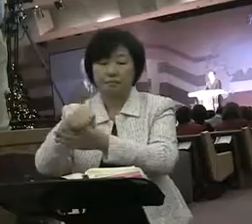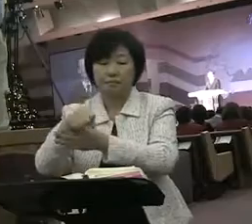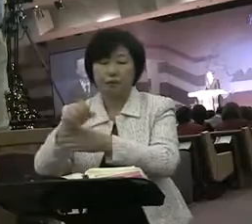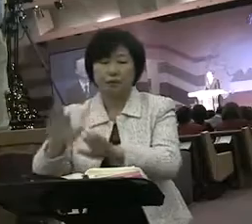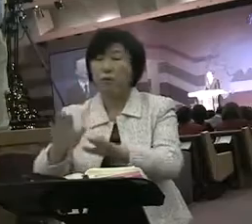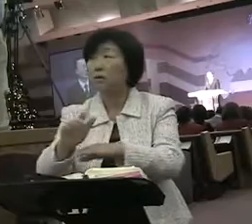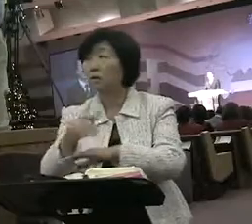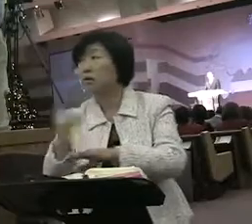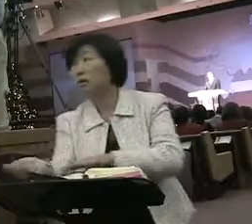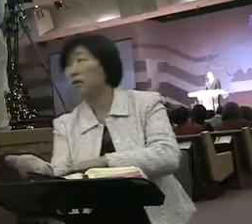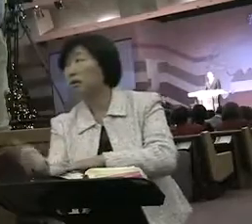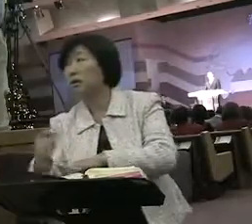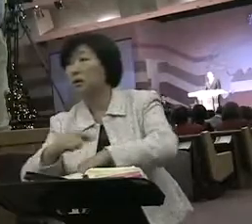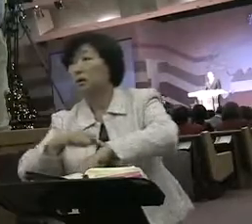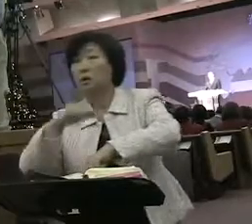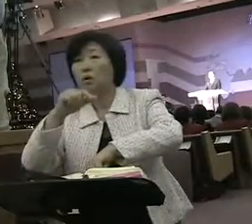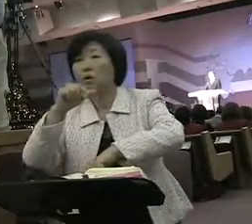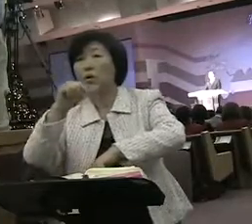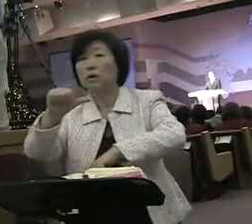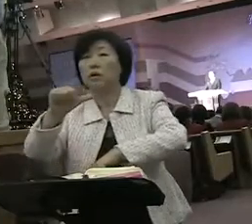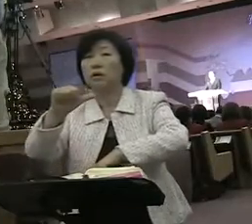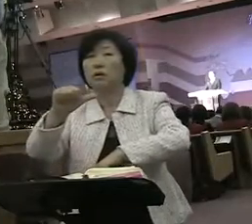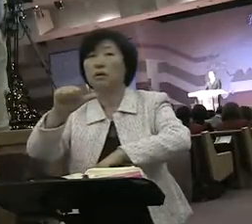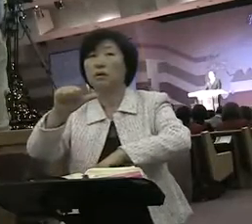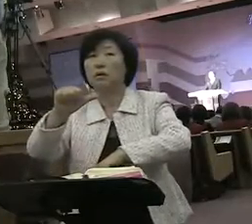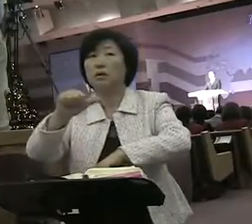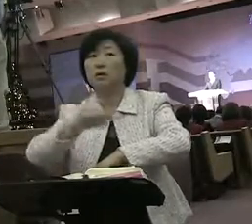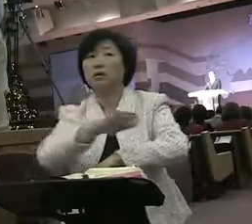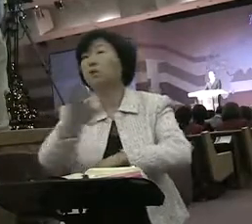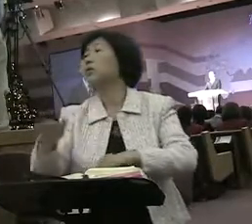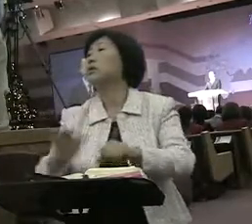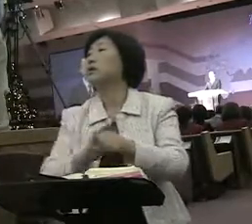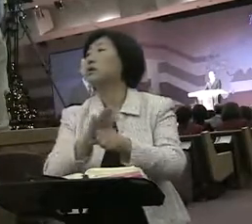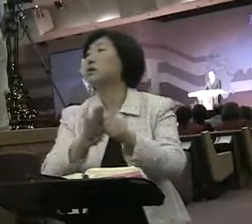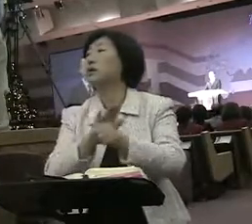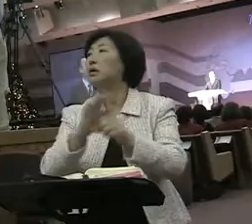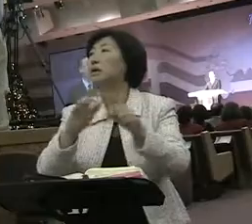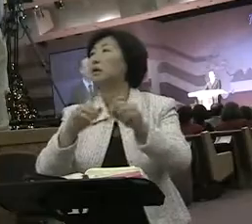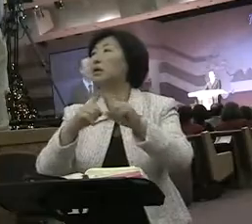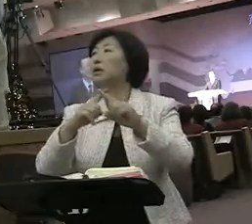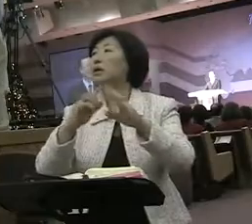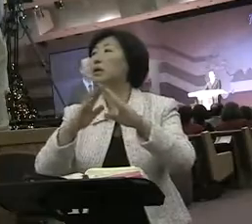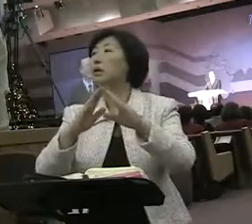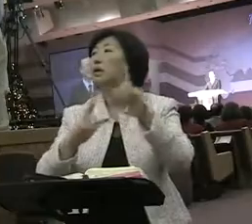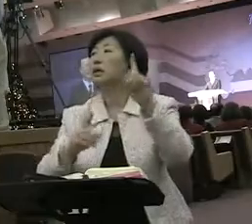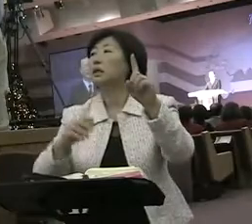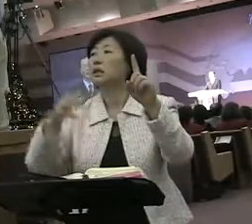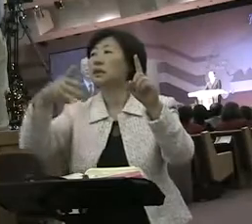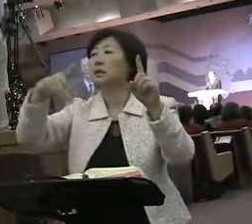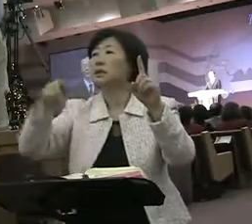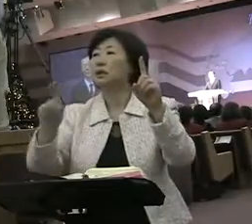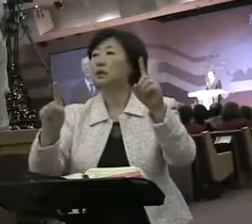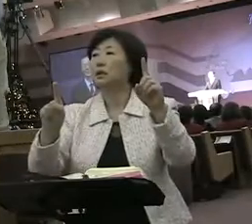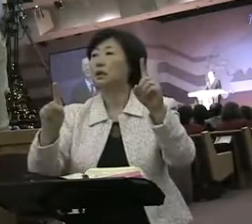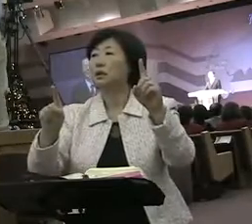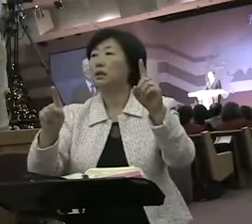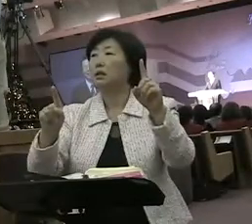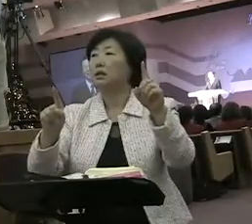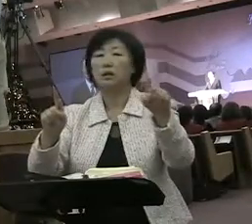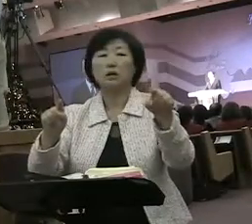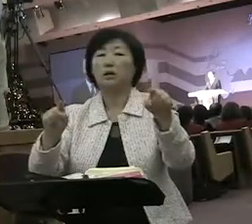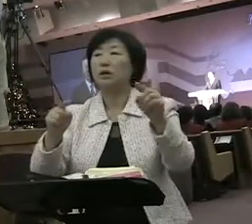오늘 저녁 5시, 오후 5시에 우리 교회 남가주 사랑의 교회 제1차 개척교회가